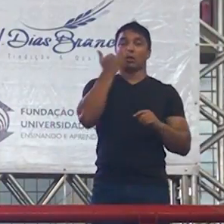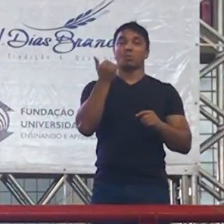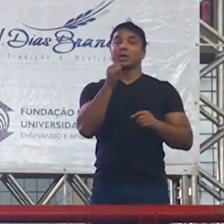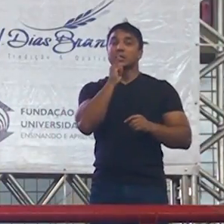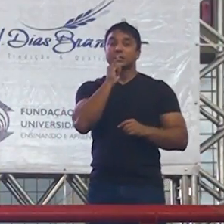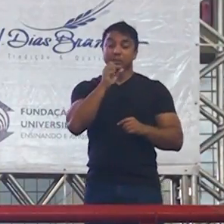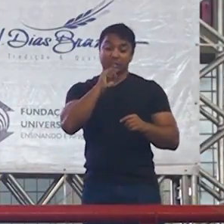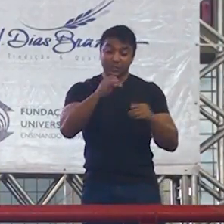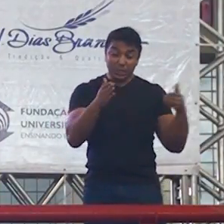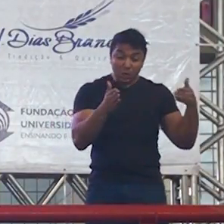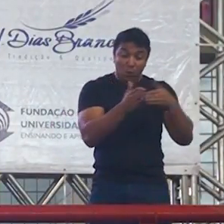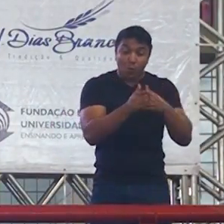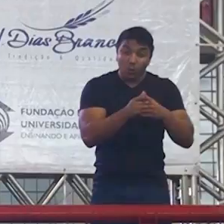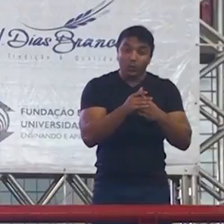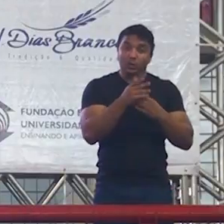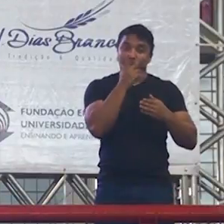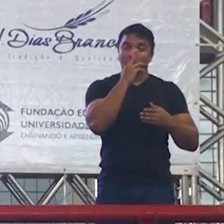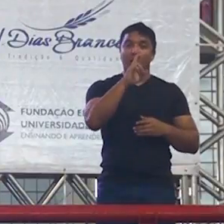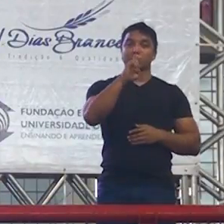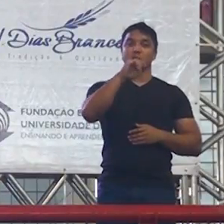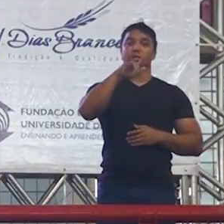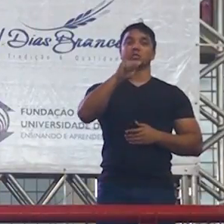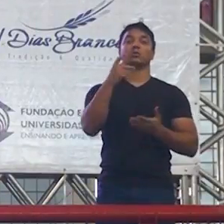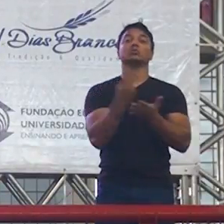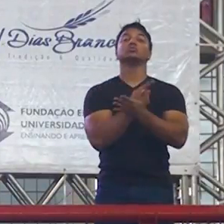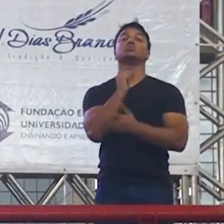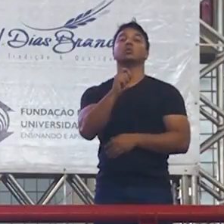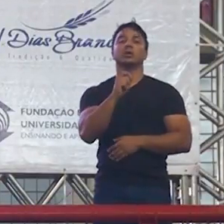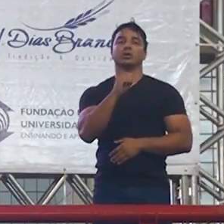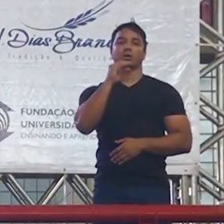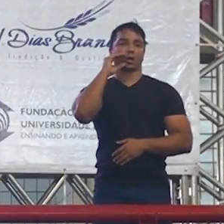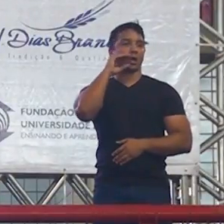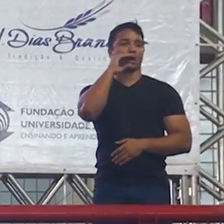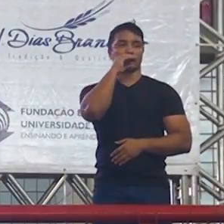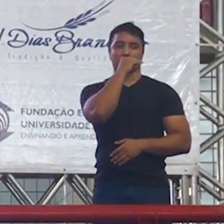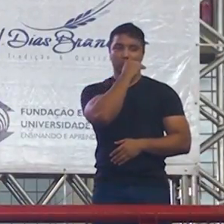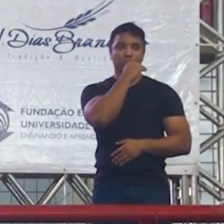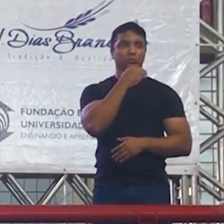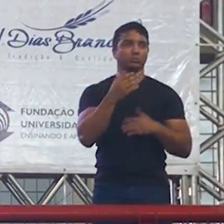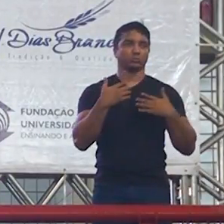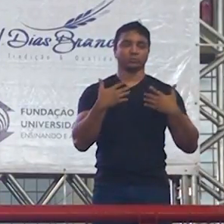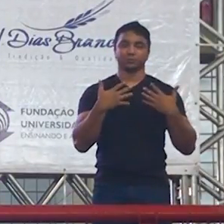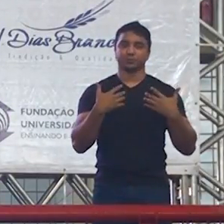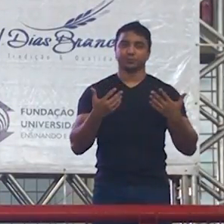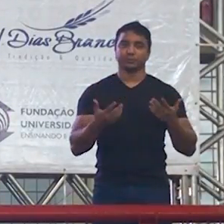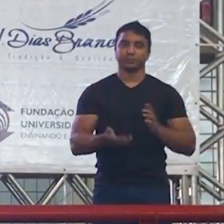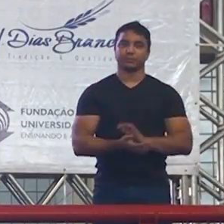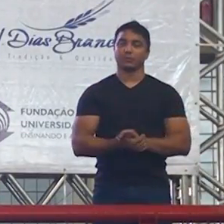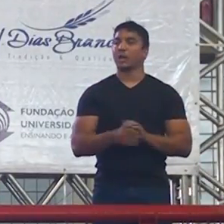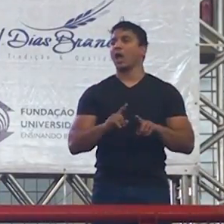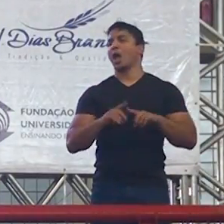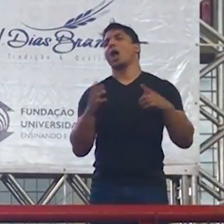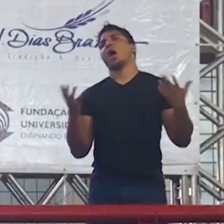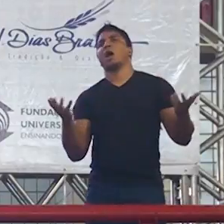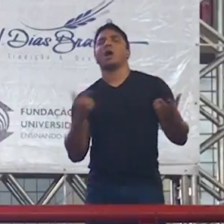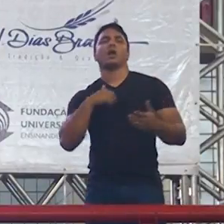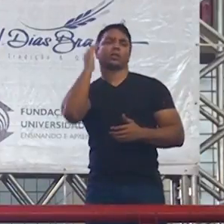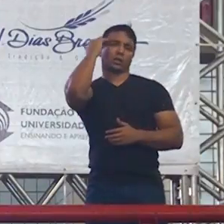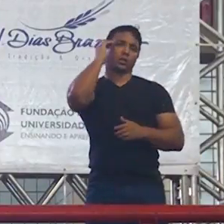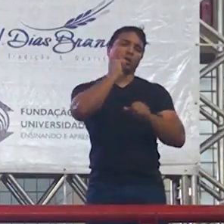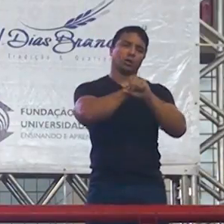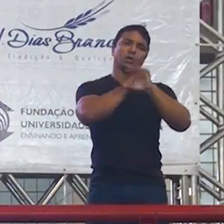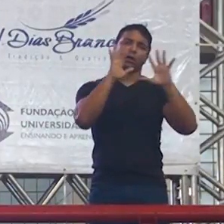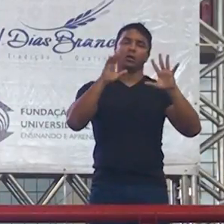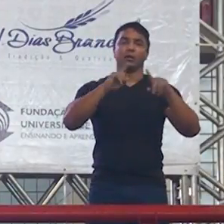encontra a resistência, o que é que gera? O que é que gera? Calor. Ah, então agora eu estou